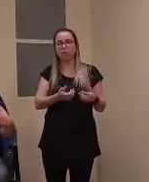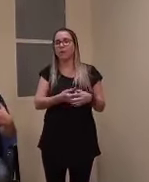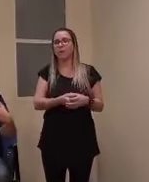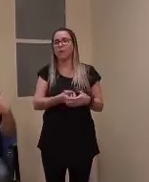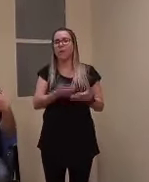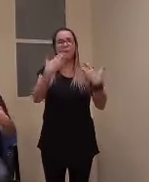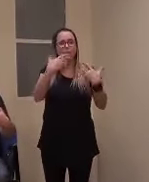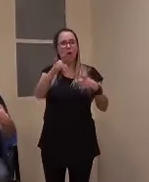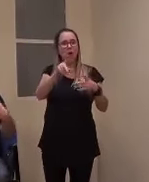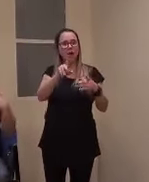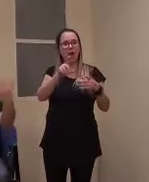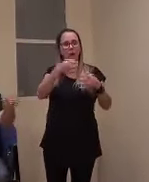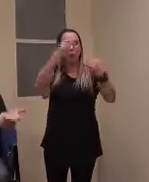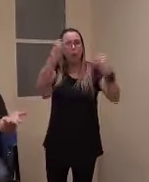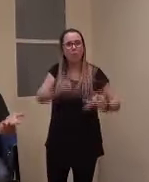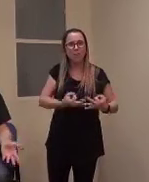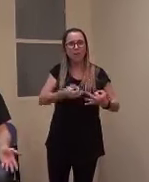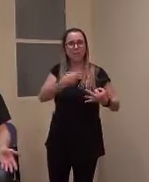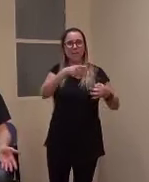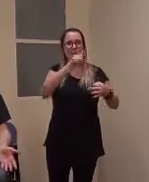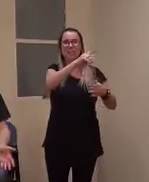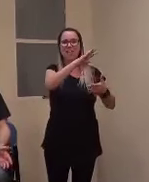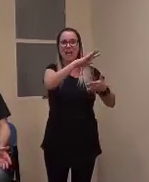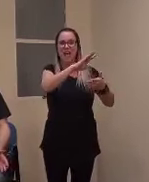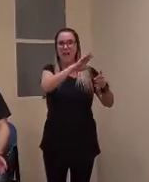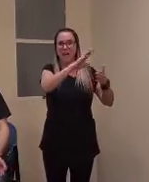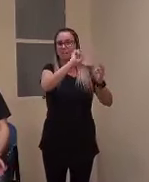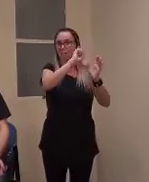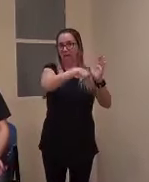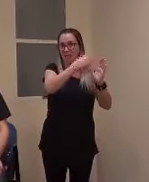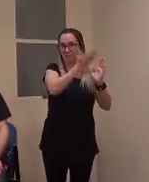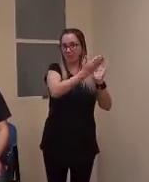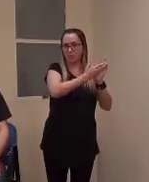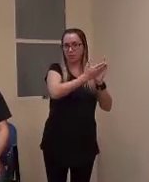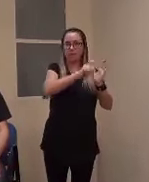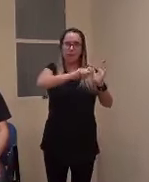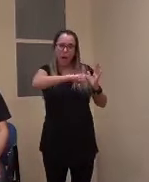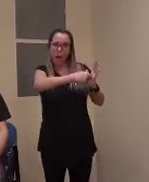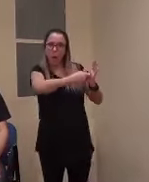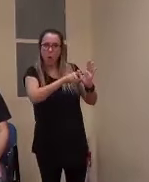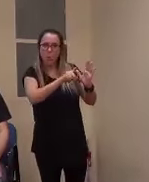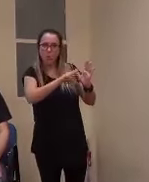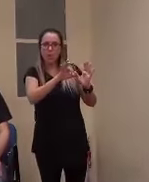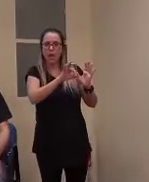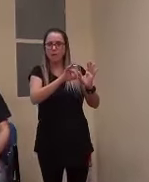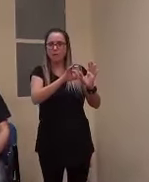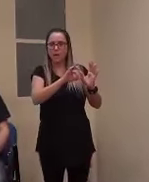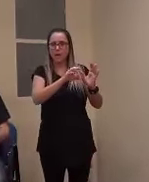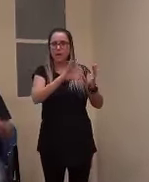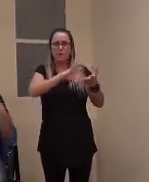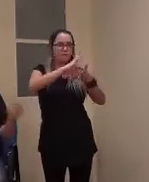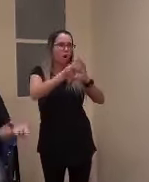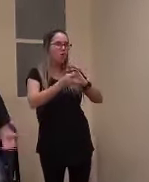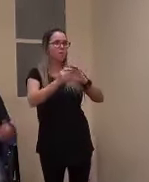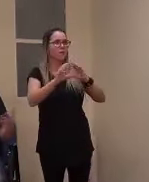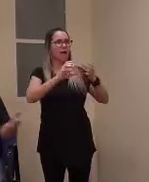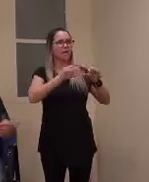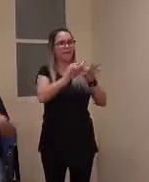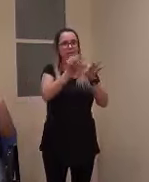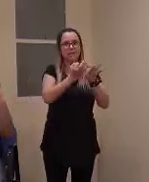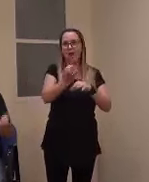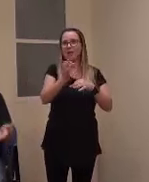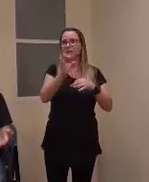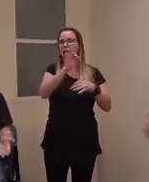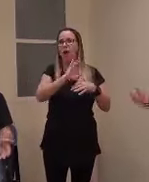poder llegar a cumplir lo que dice la curricular y que a veces son ajustes sobre ecuaciones de las dinámicas de los dispositivos que